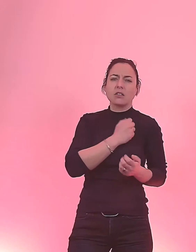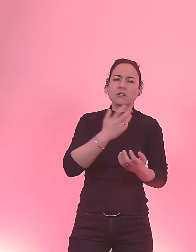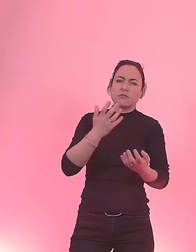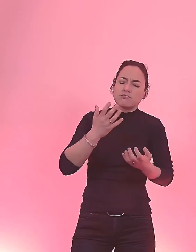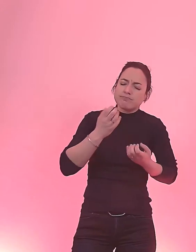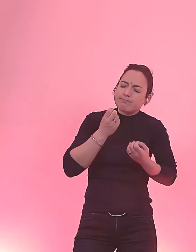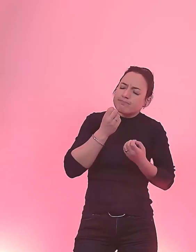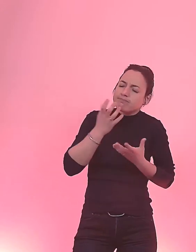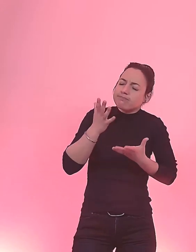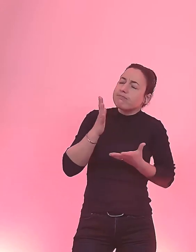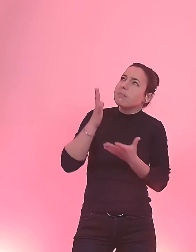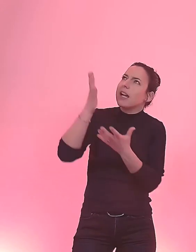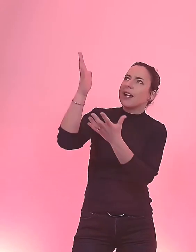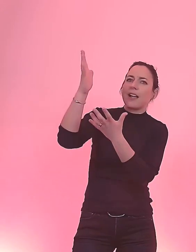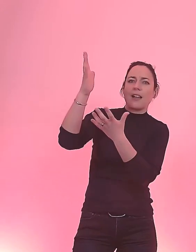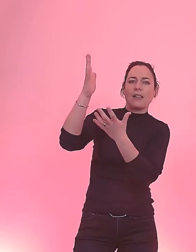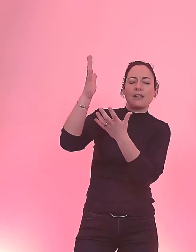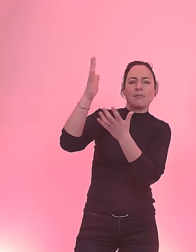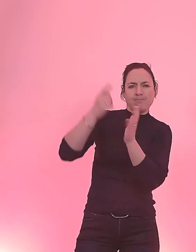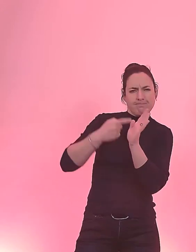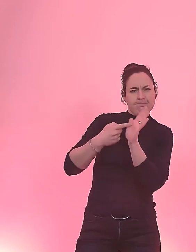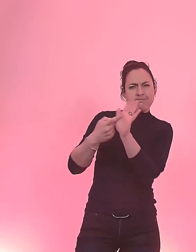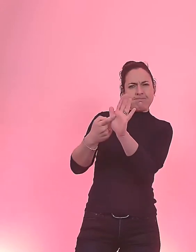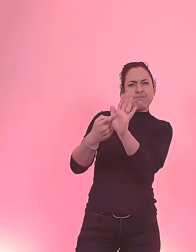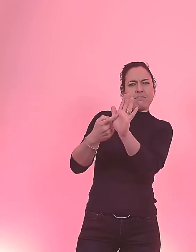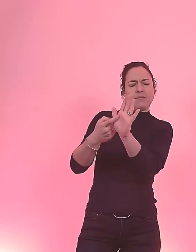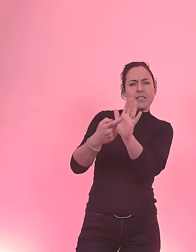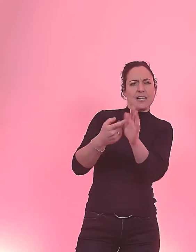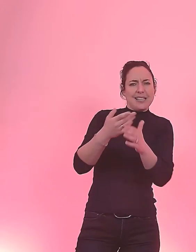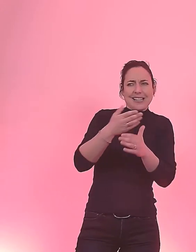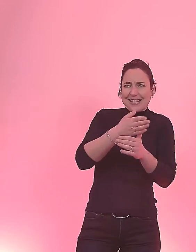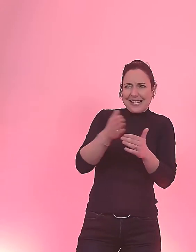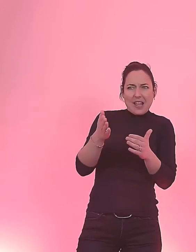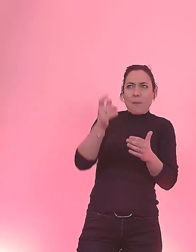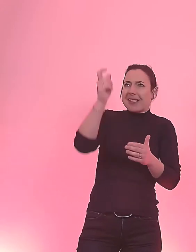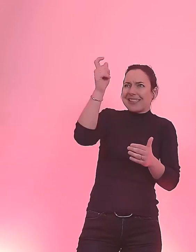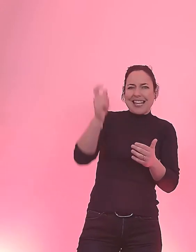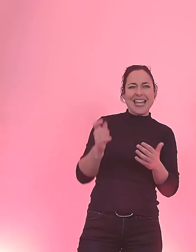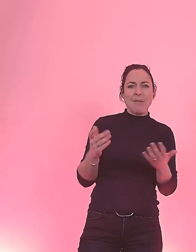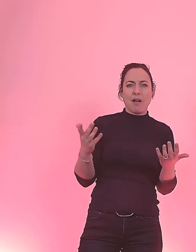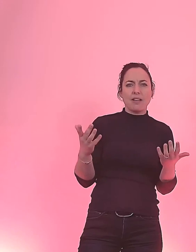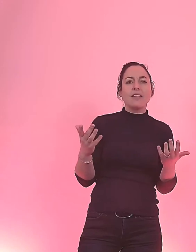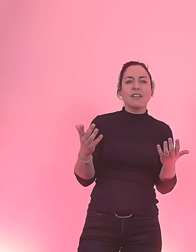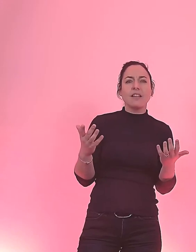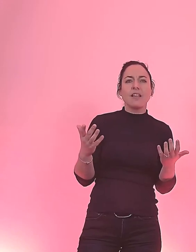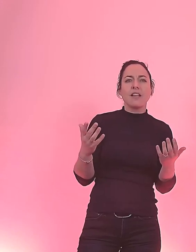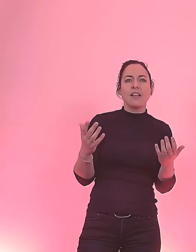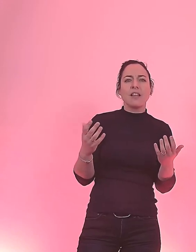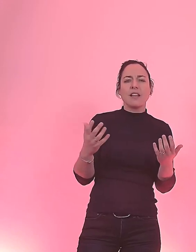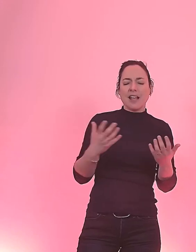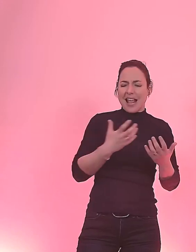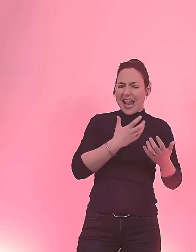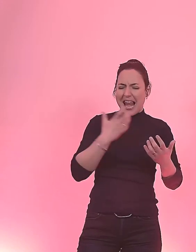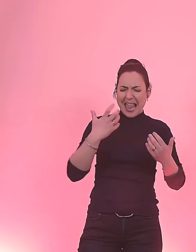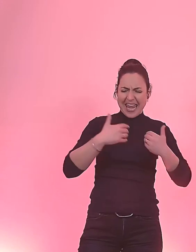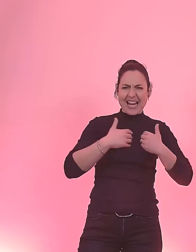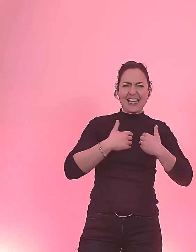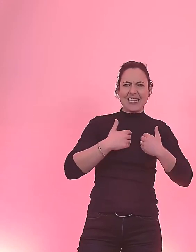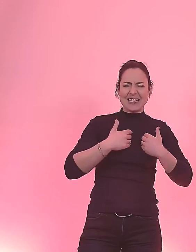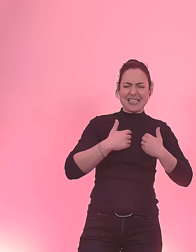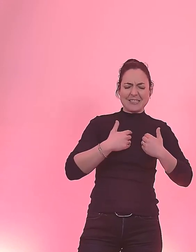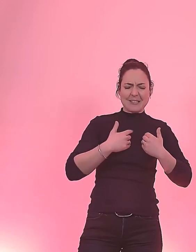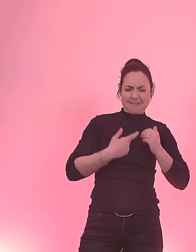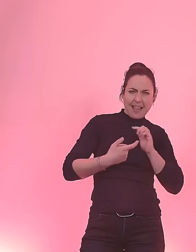uit maar het kenbaar deel het met iemand met wie je gewoon dat lelijke wil laten zien in god